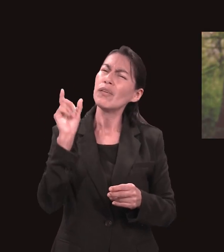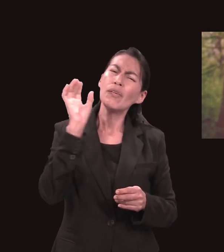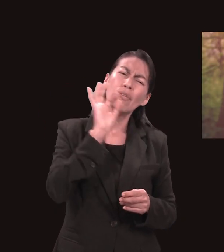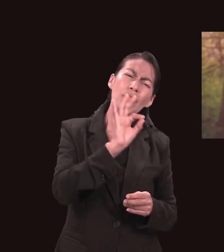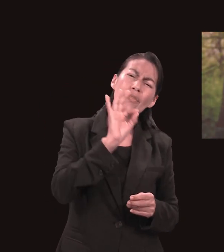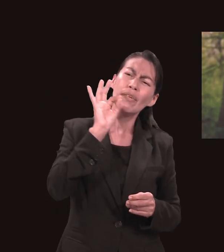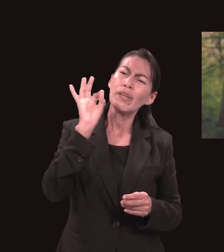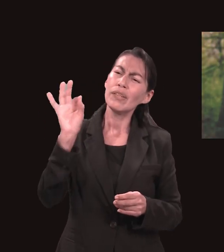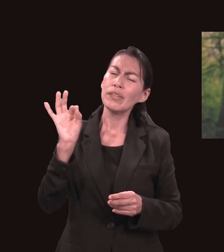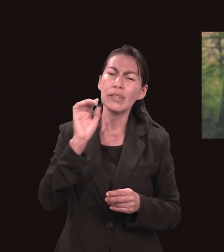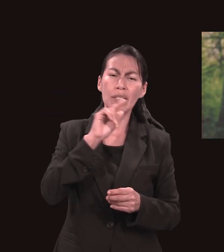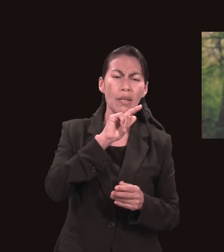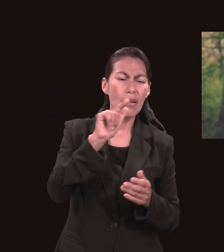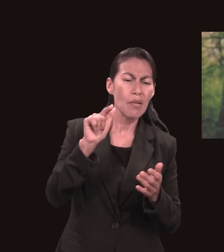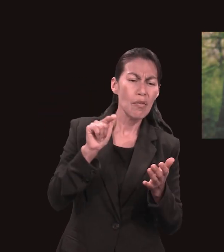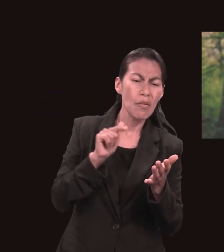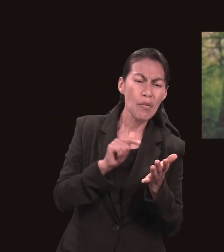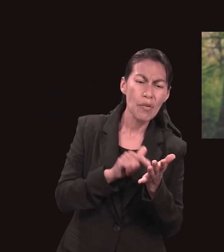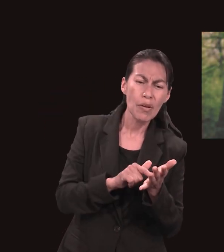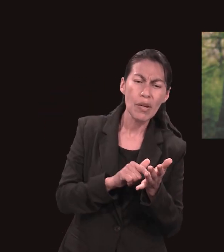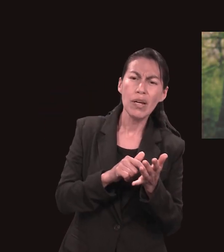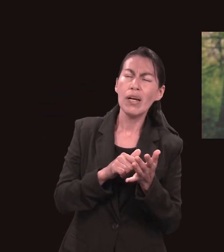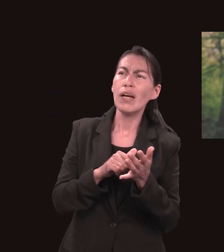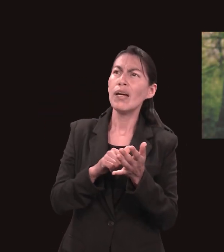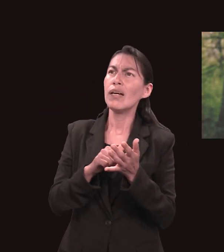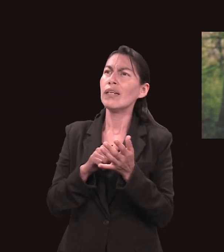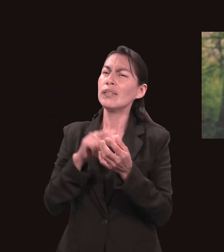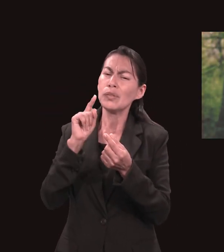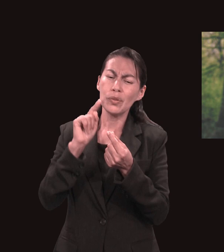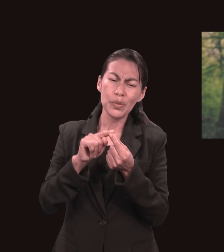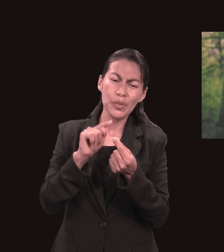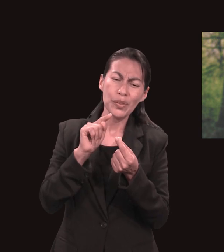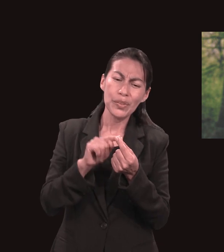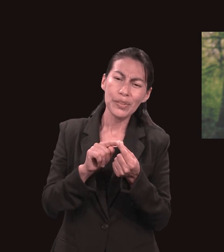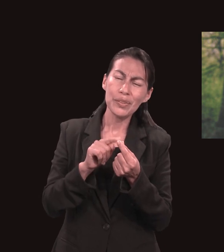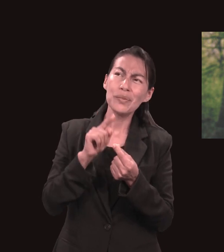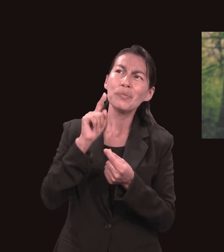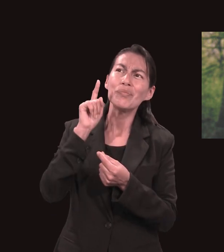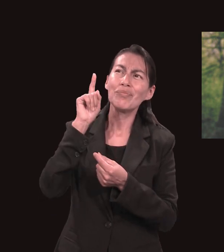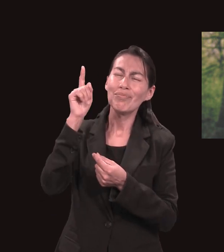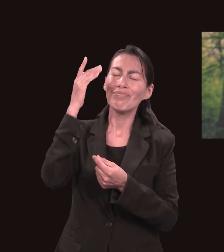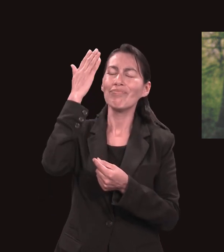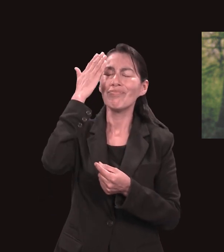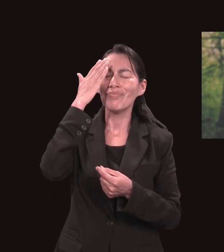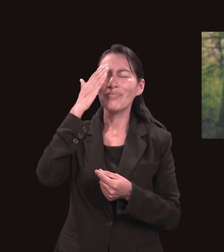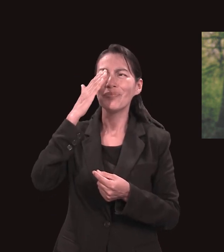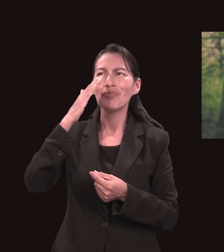Defines la hora, el lugar y el momento